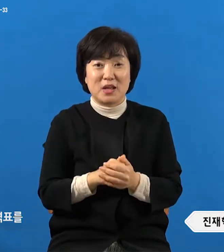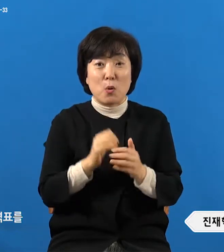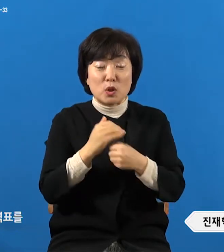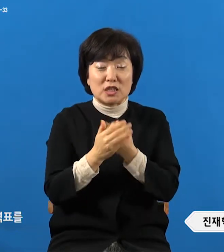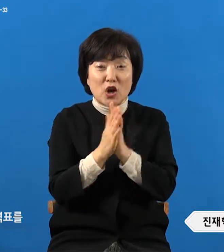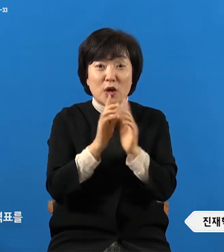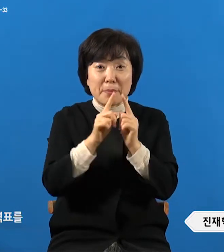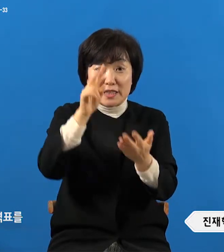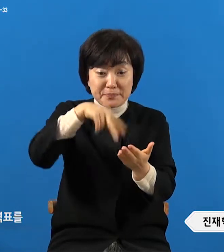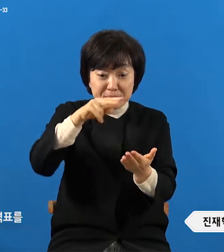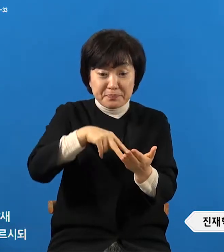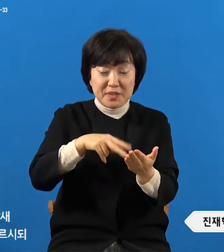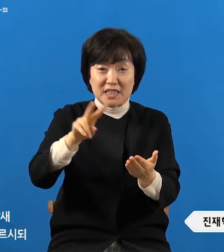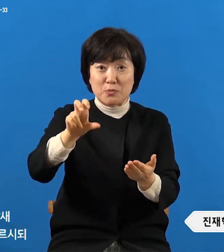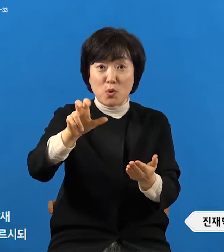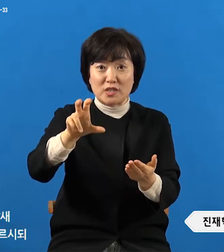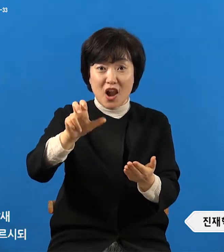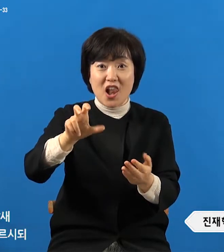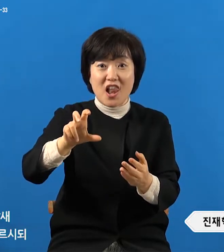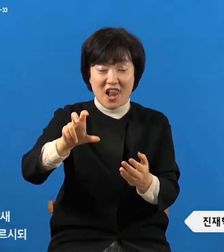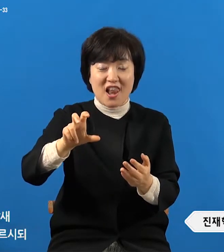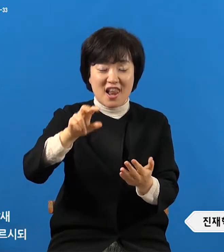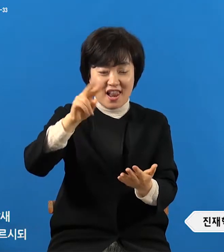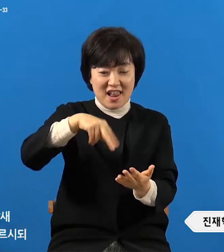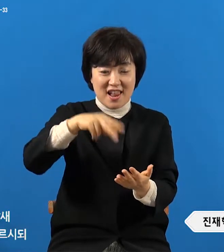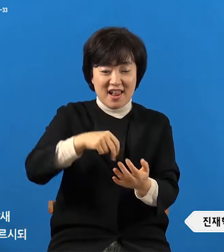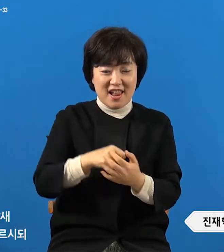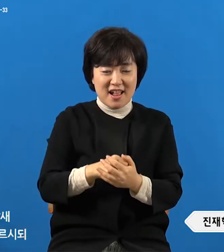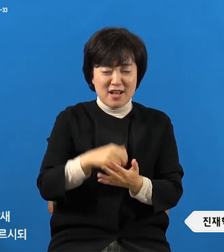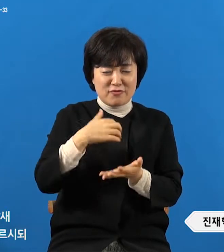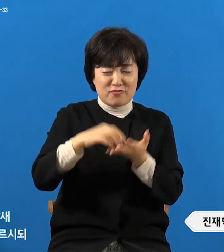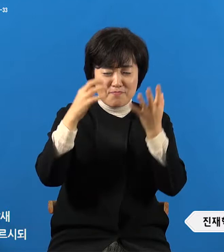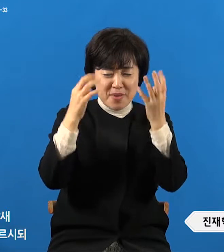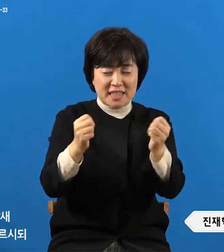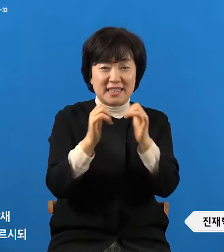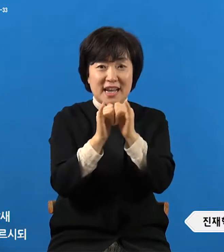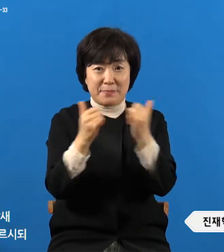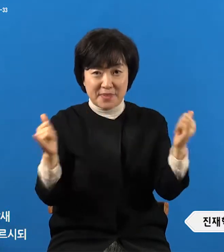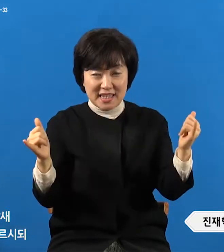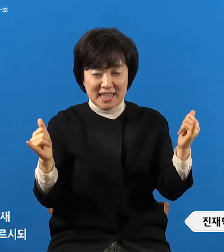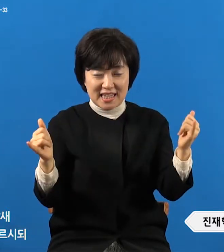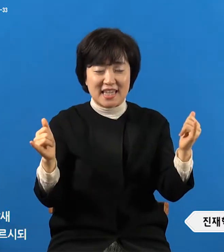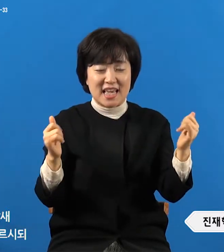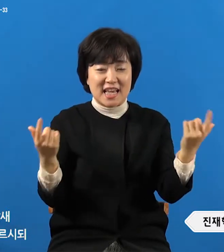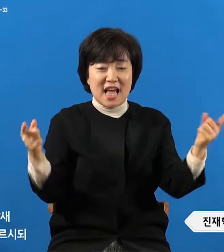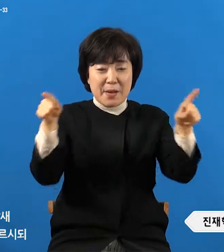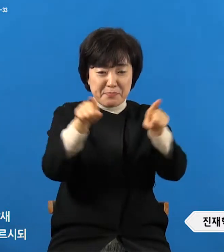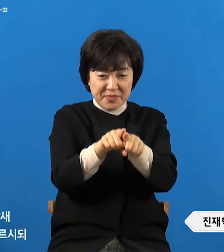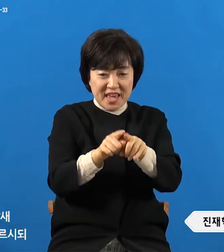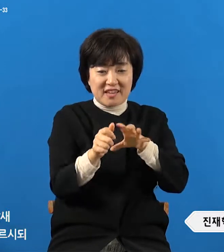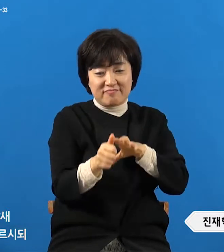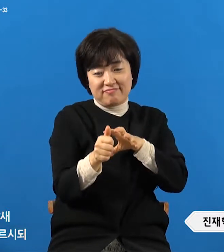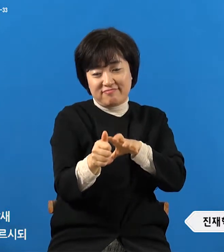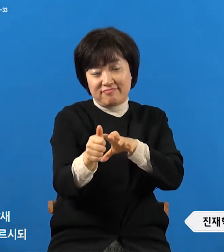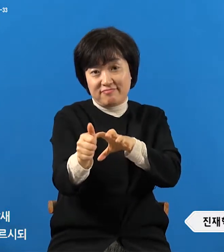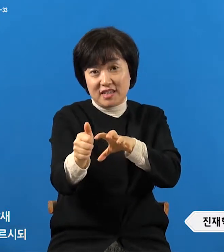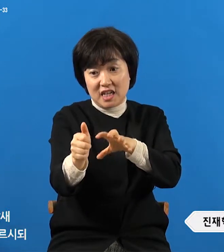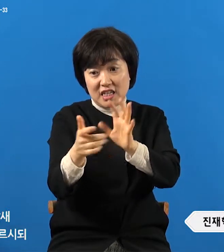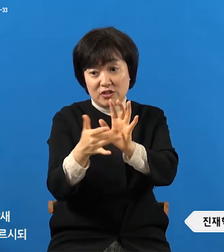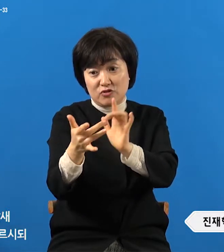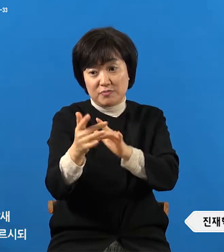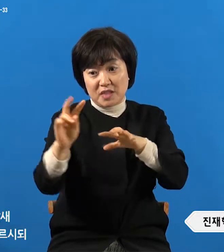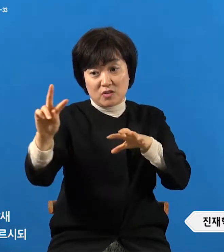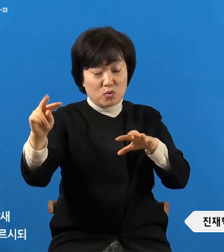한번 보십시오. 25절은 이렇게 시작합니다. 수많은 무리가 함께 갈새 예수께서